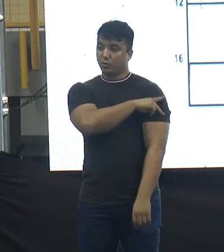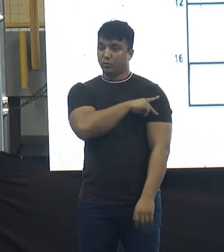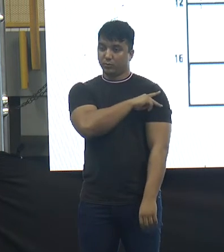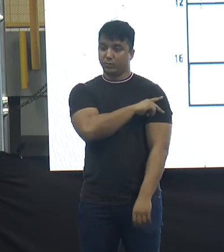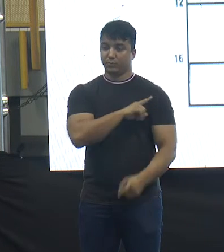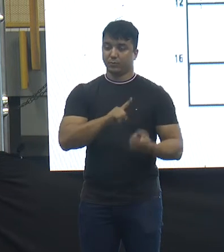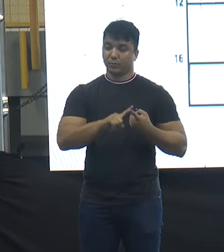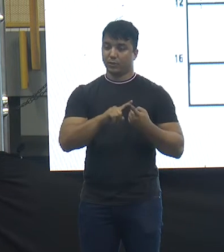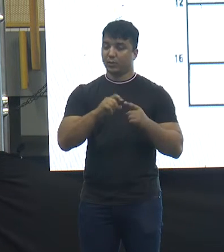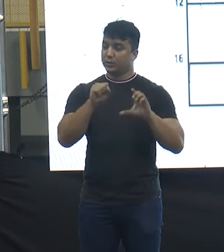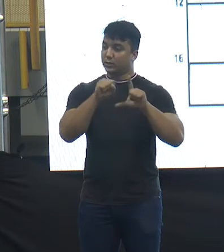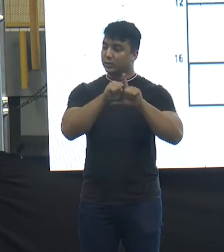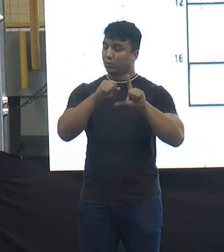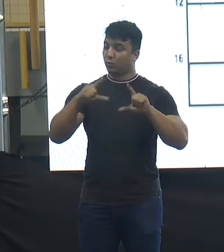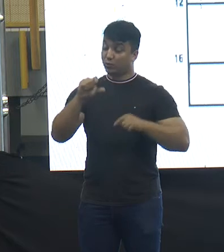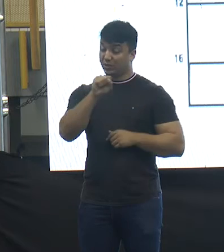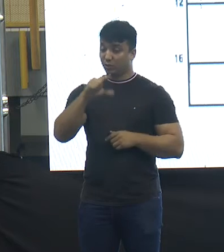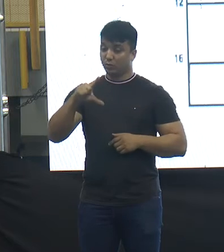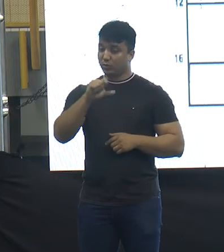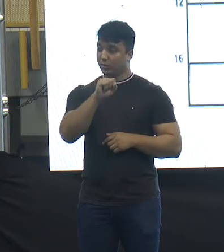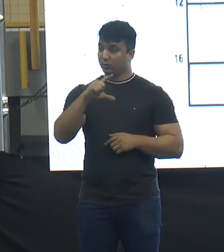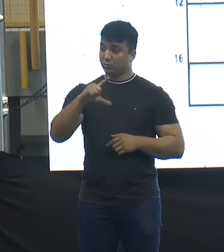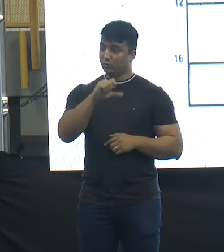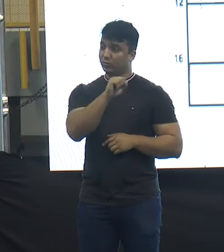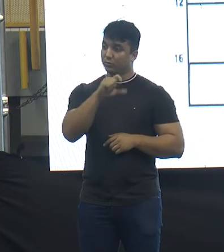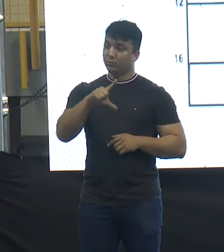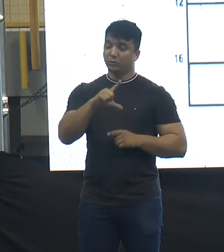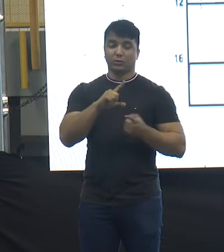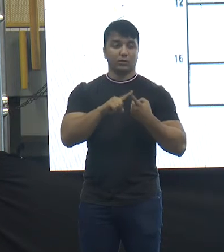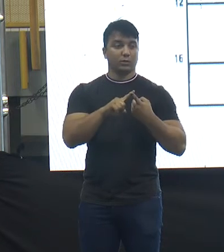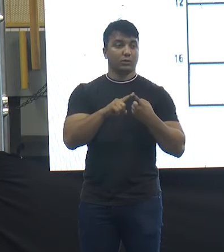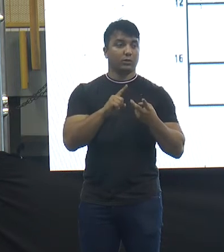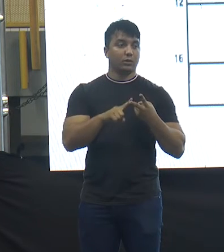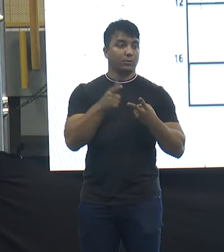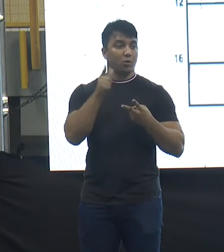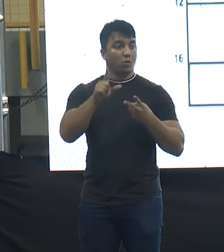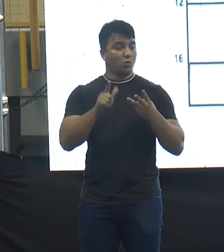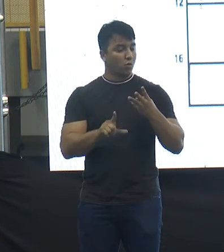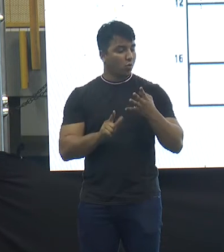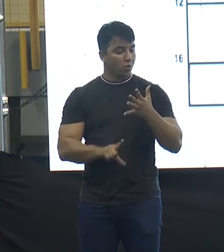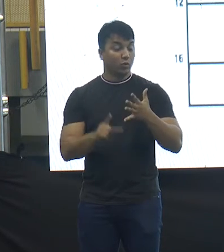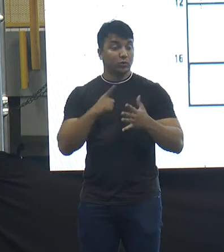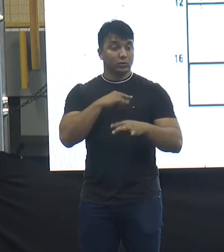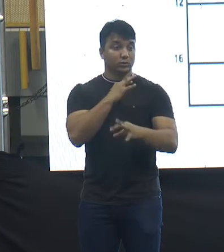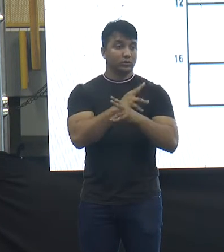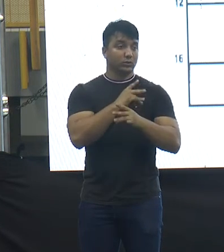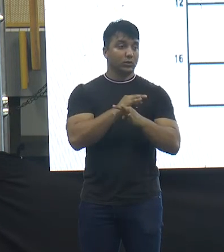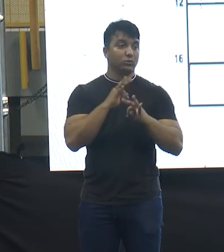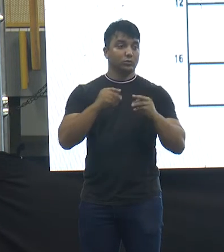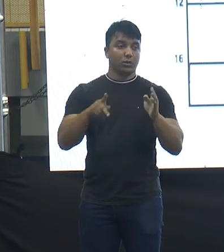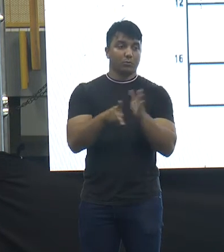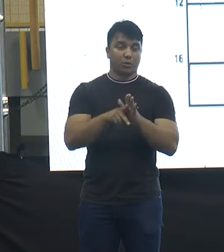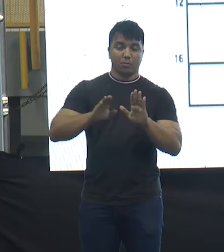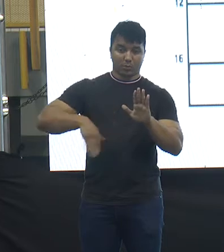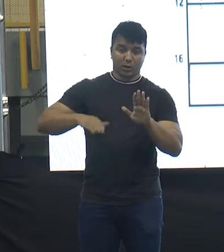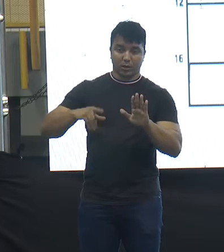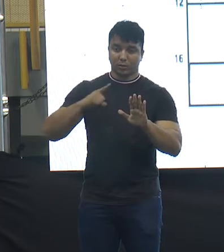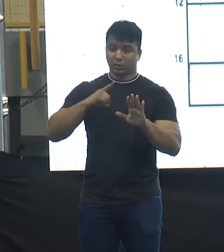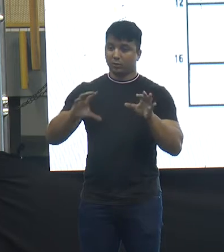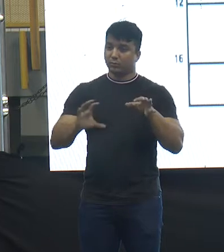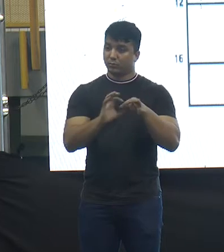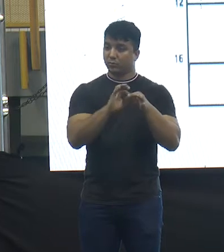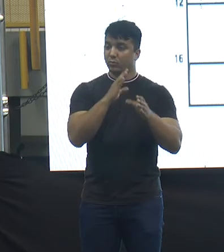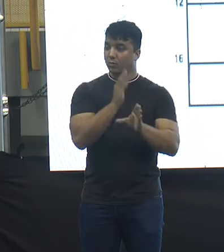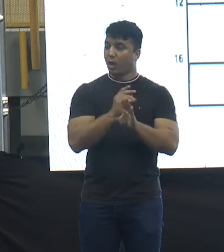Luís, uma ilha, né? Tem a parte da ilha e a parte fora da ilha. E as demais cidades no litoral. Isso está relacionado ao